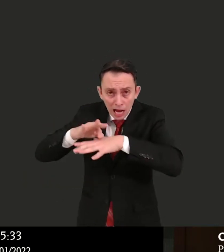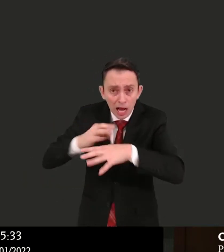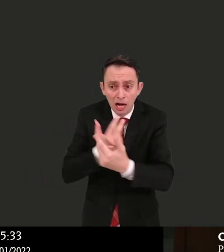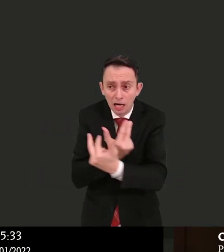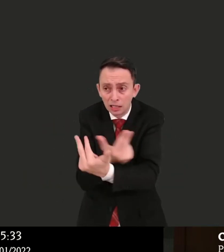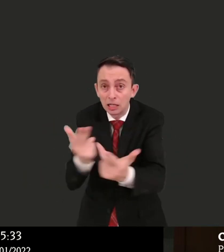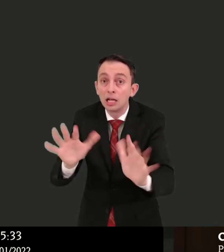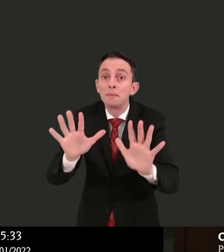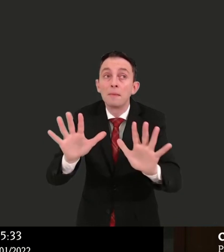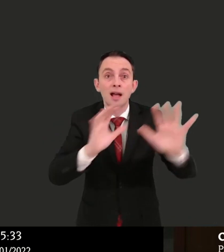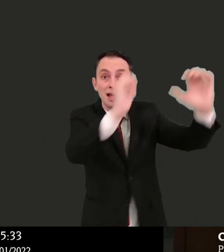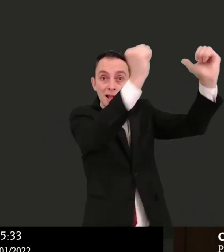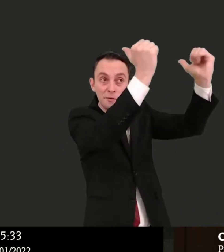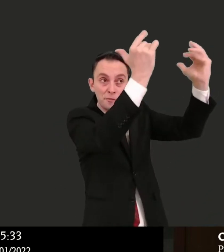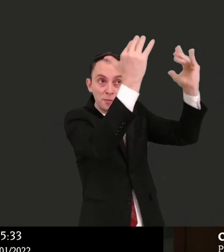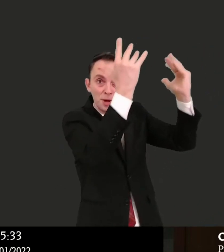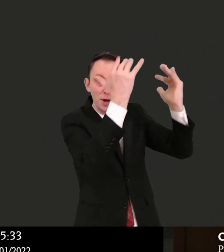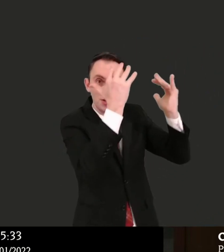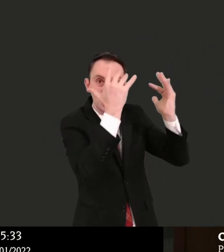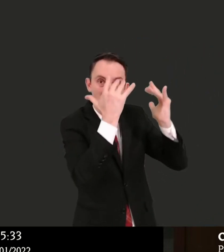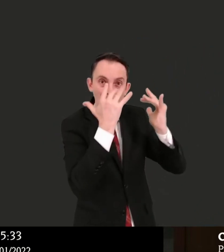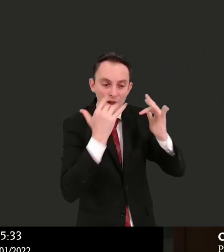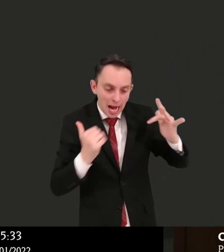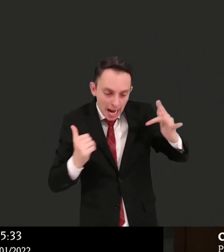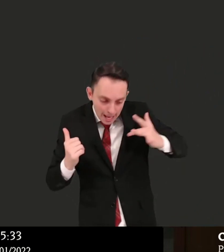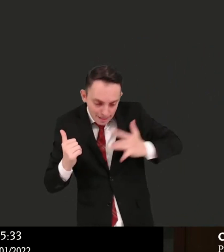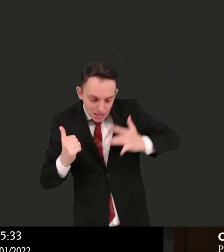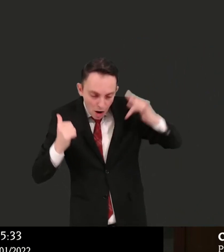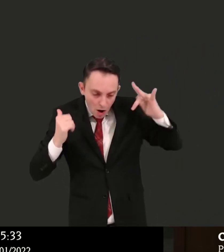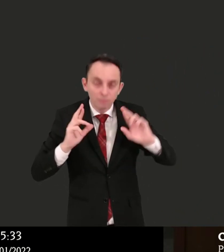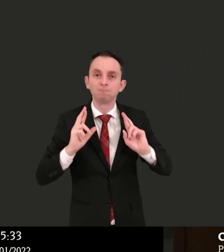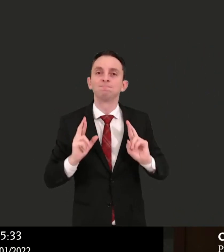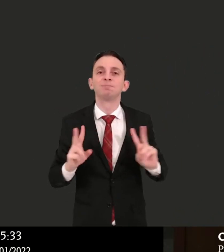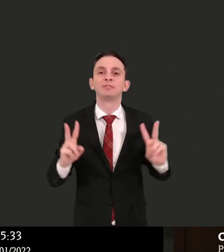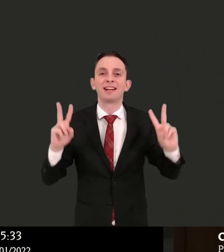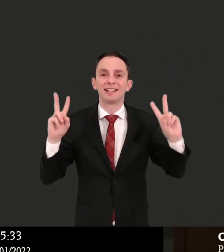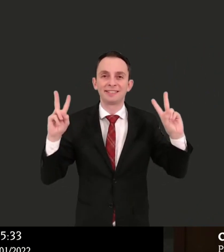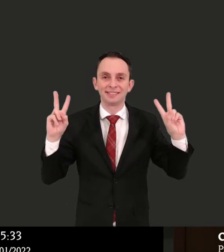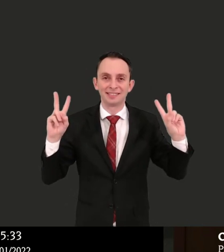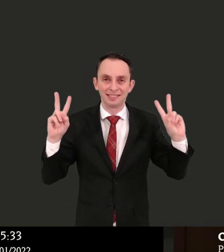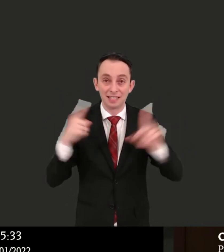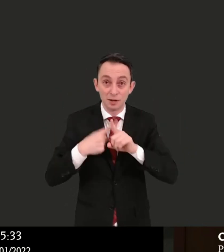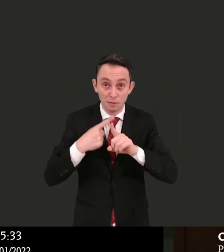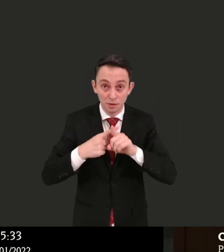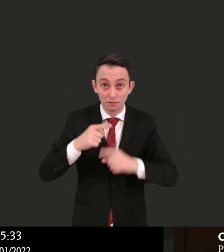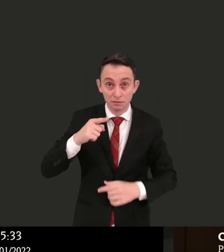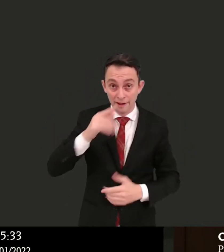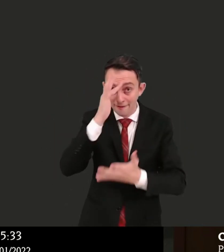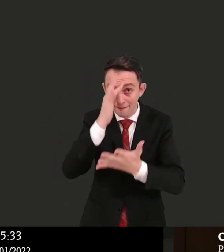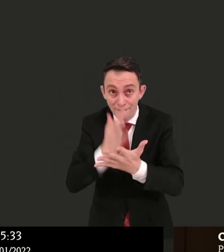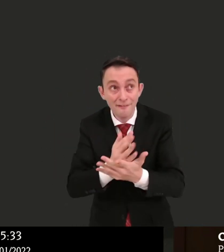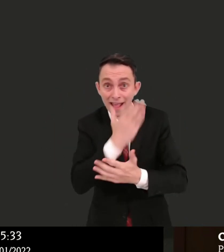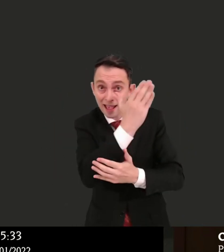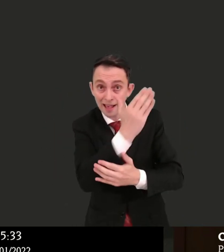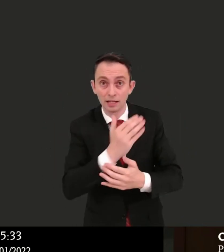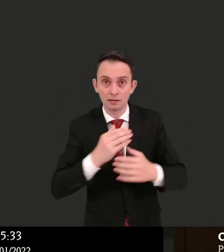celestiais, pela nossa postura, pela nossa vocação, pelo exercício de nossa fé.